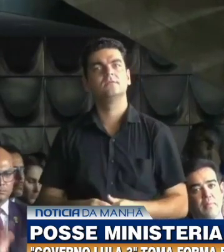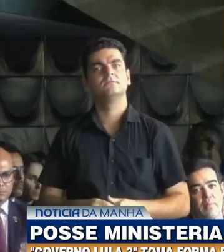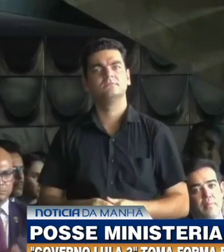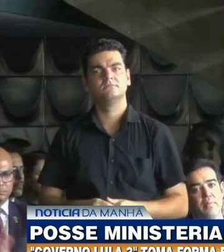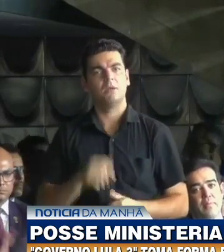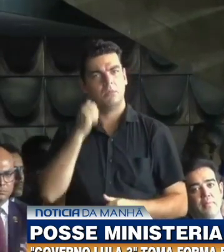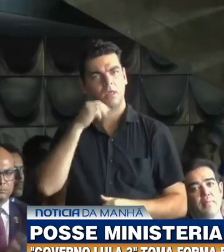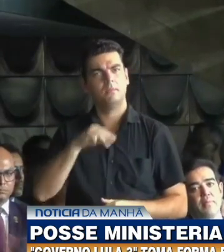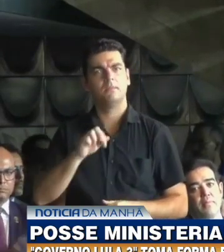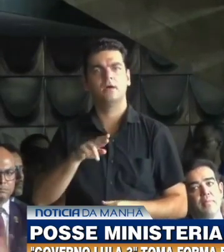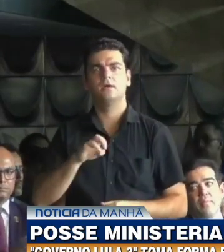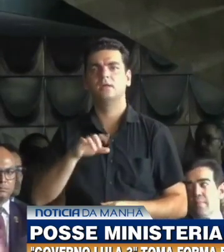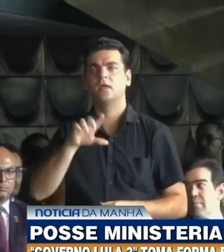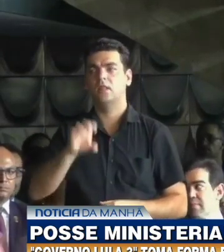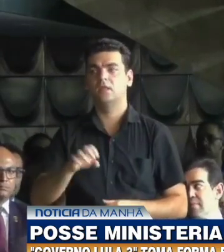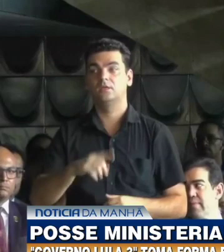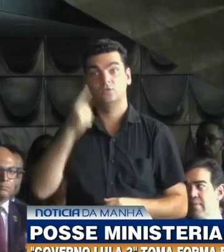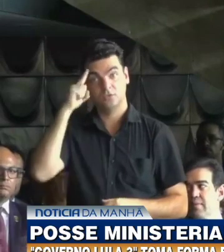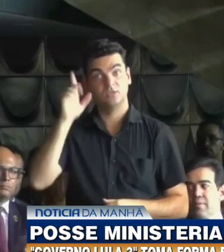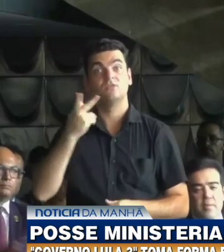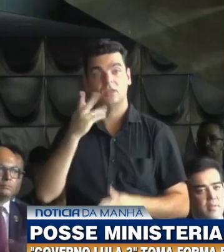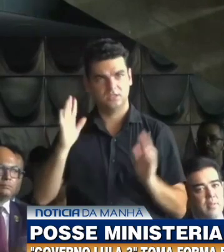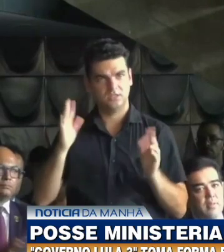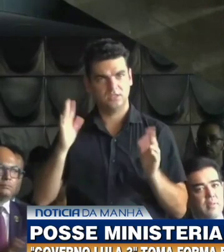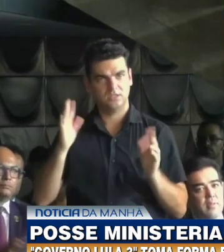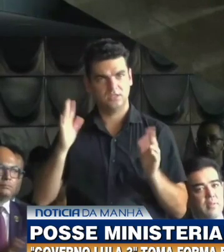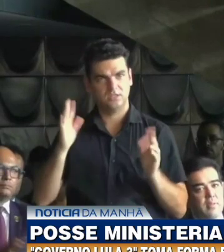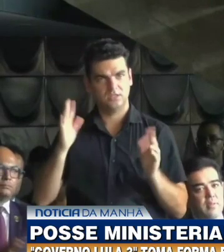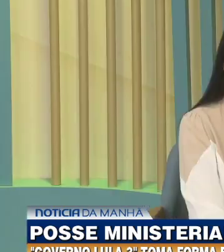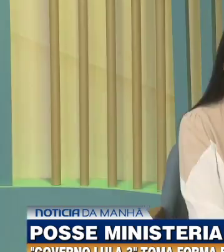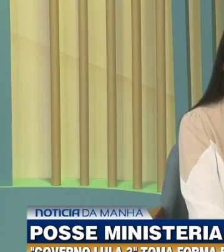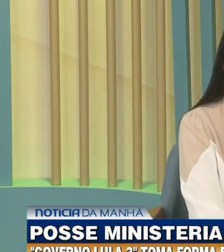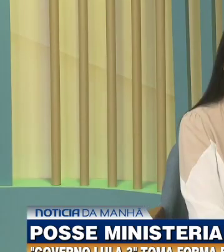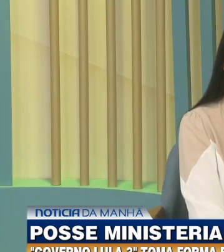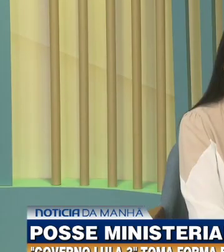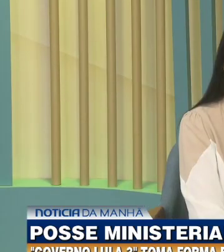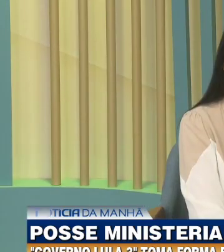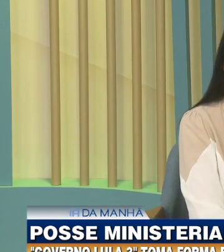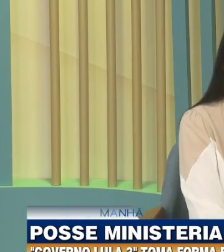Marielle Franco naquele dia no Rio de Janeiro.